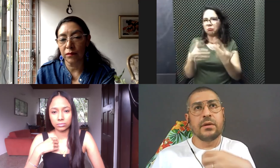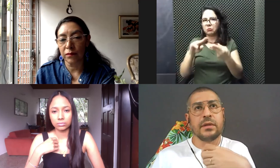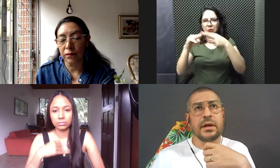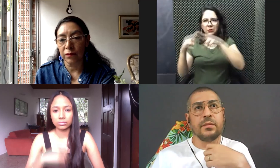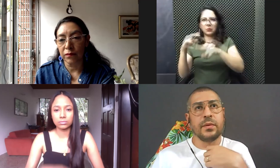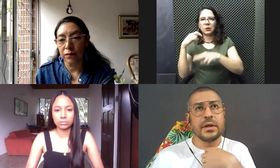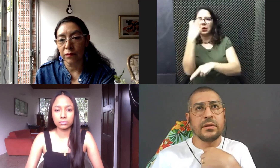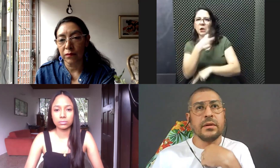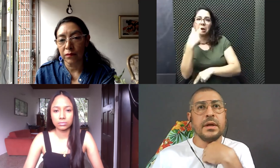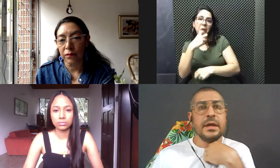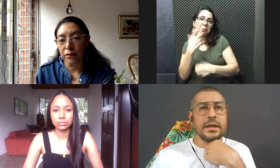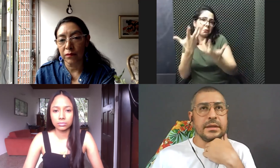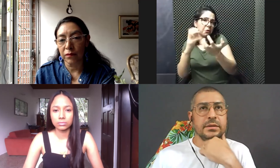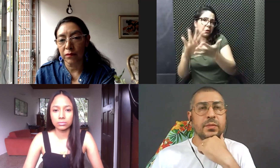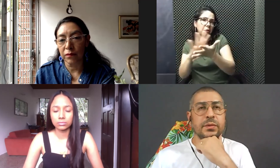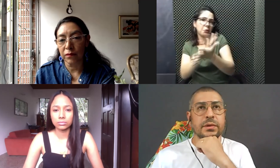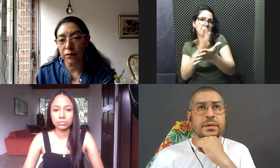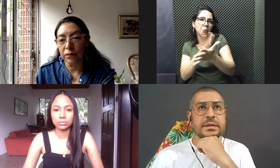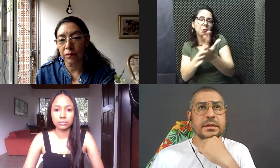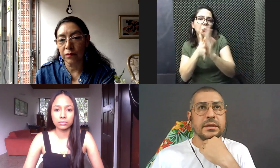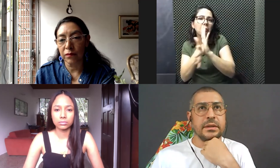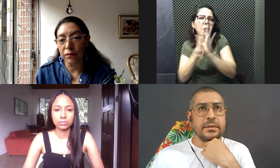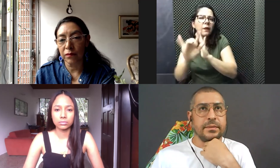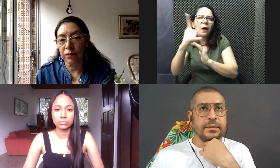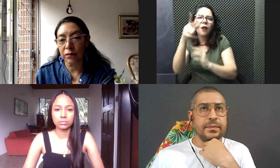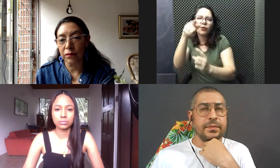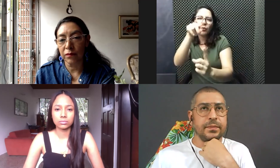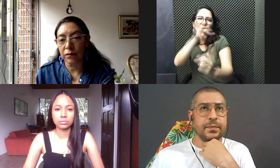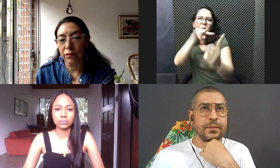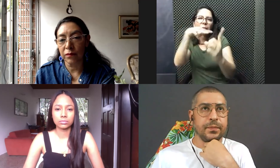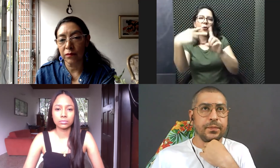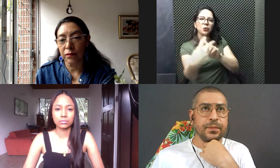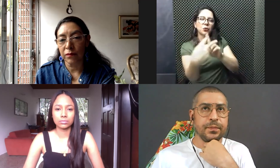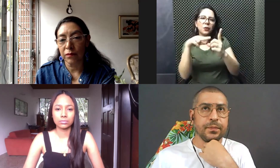nos pueda contar un poquito desde su punto de vista.